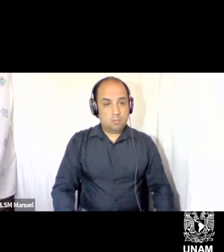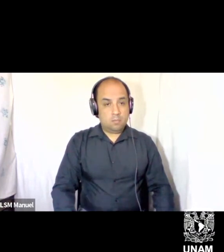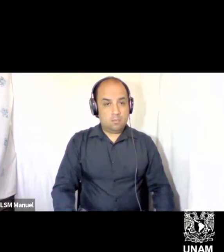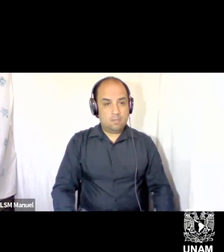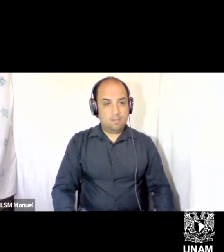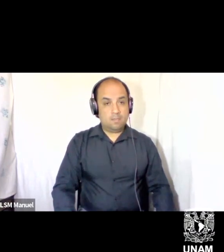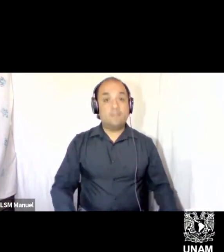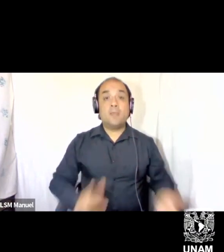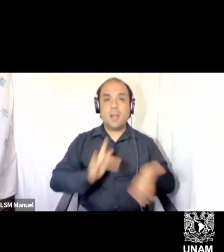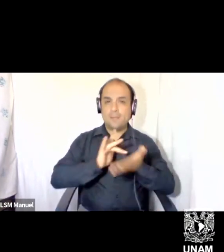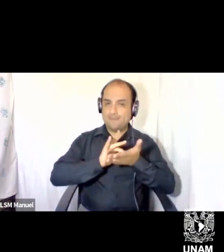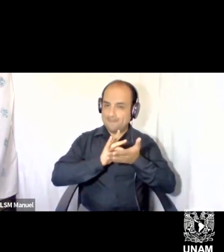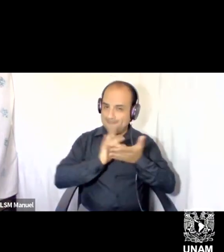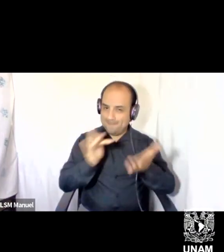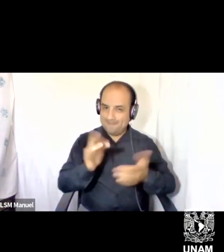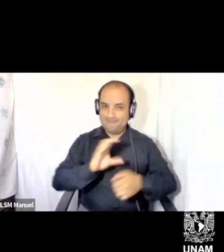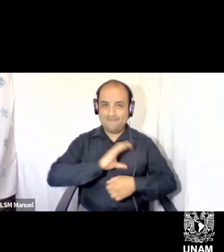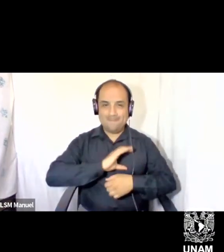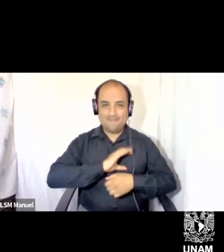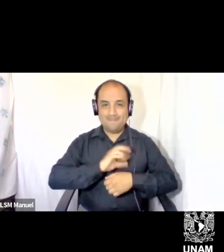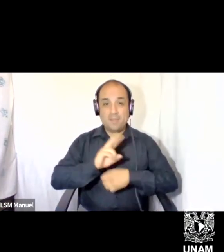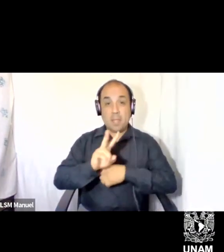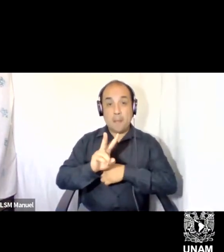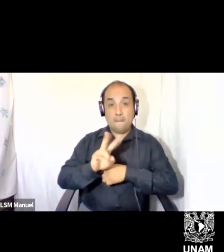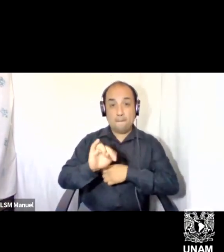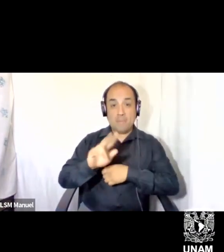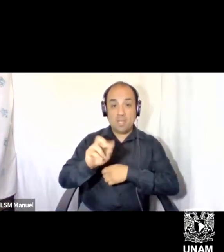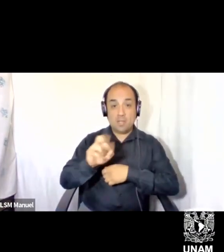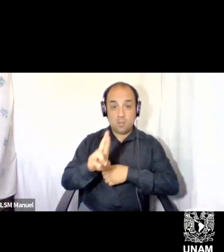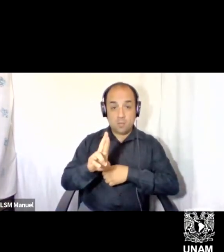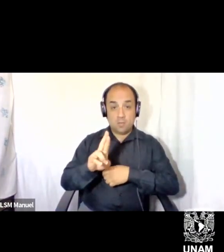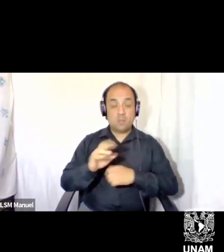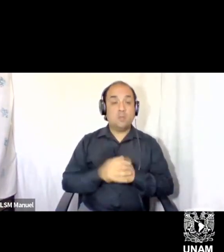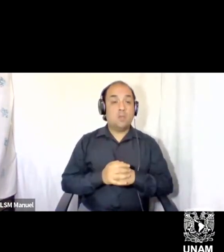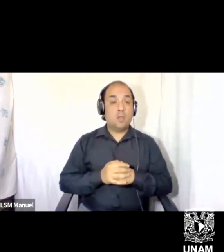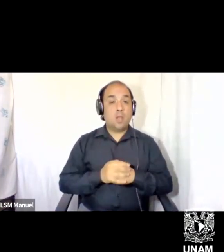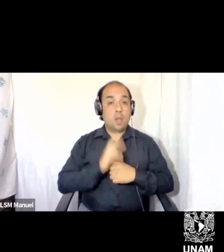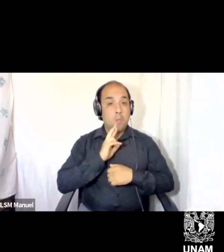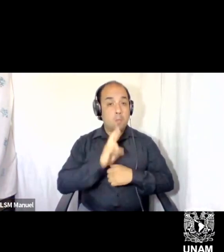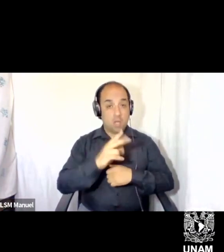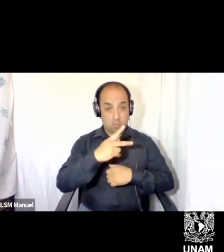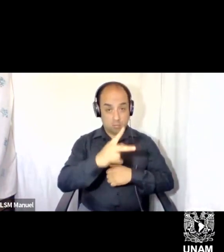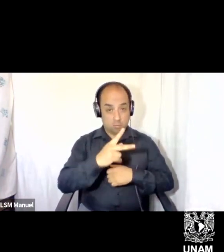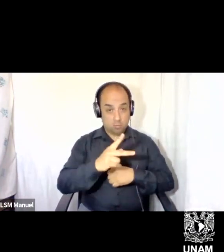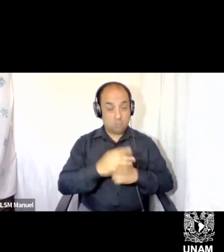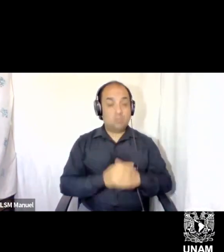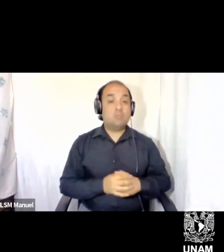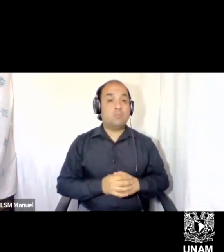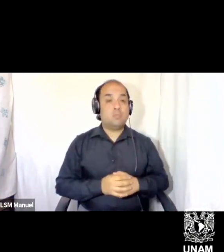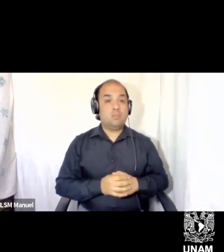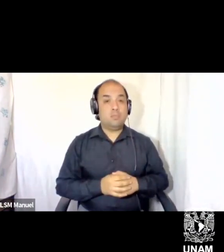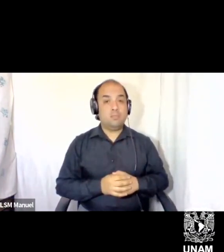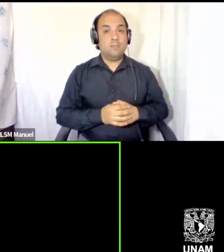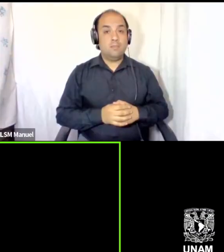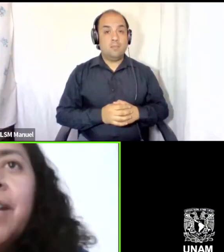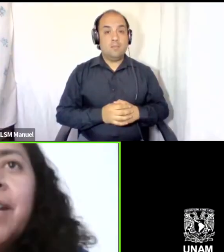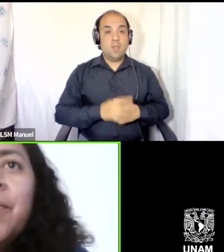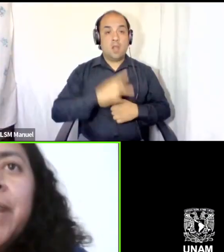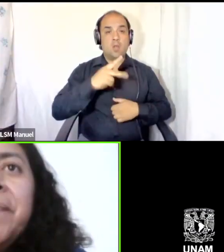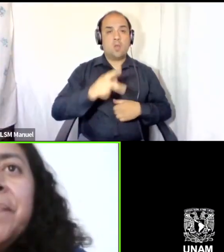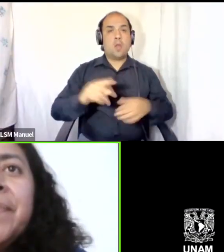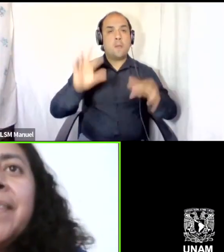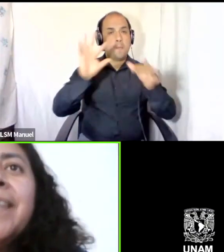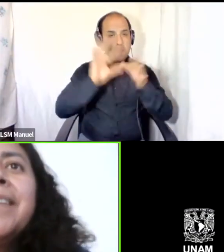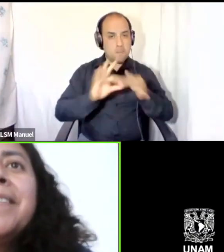Muchísimas gracias, estimado Víctor, por todas tus respuestas. Sin lugar a dudas, fue una intervención la tuya